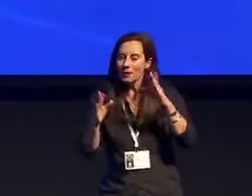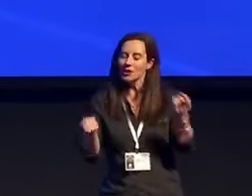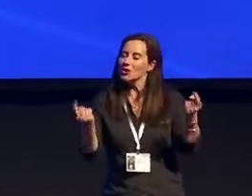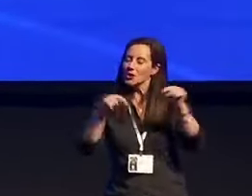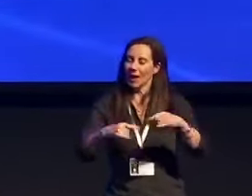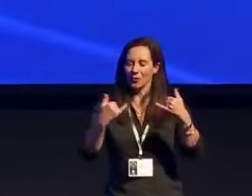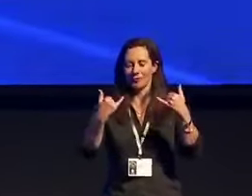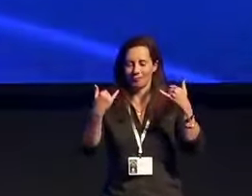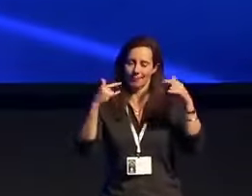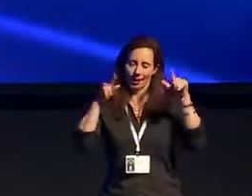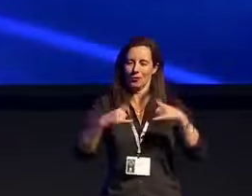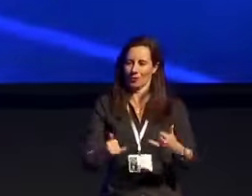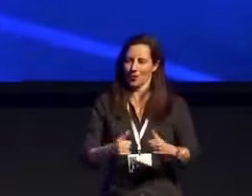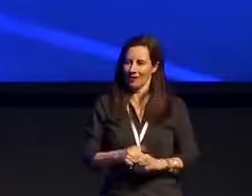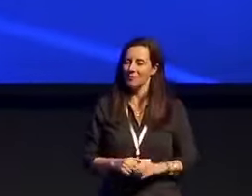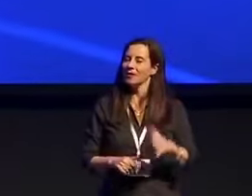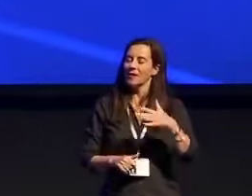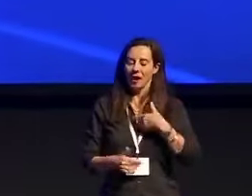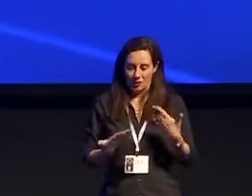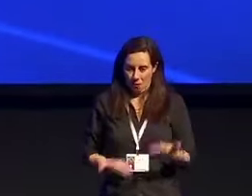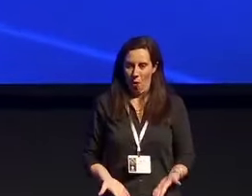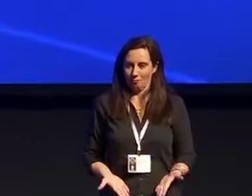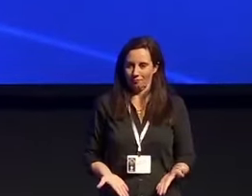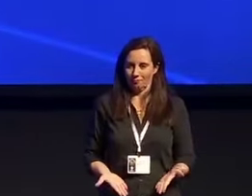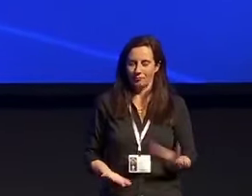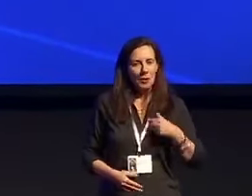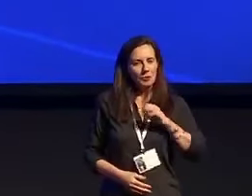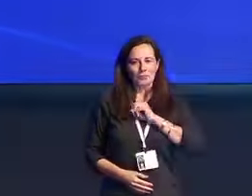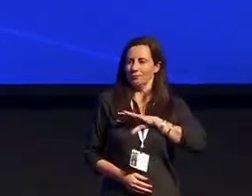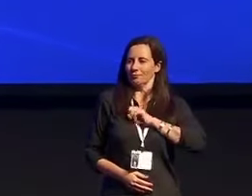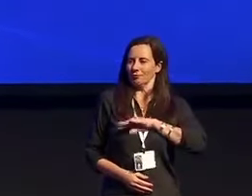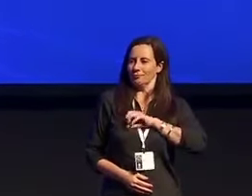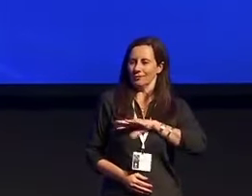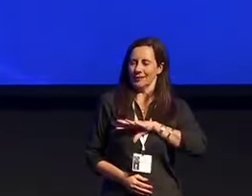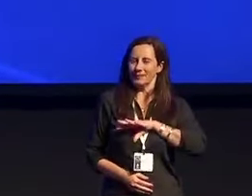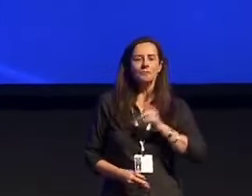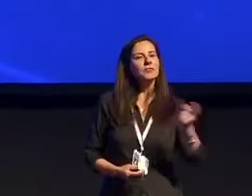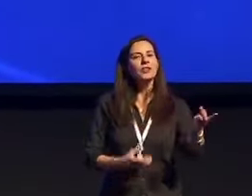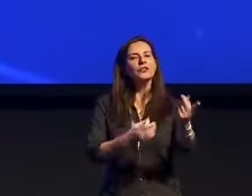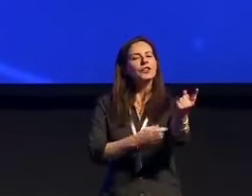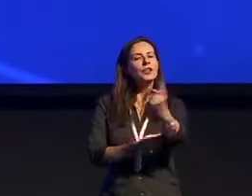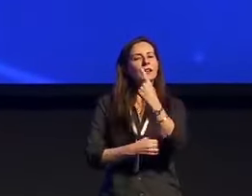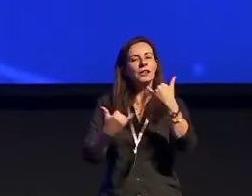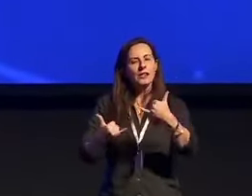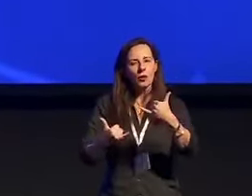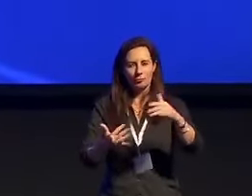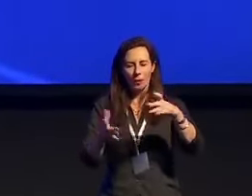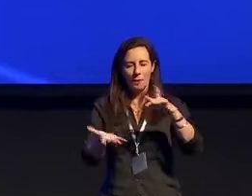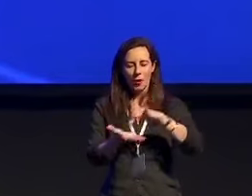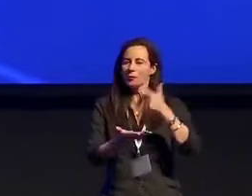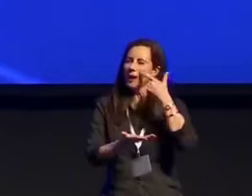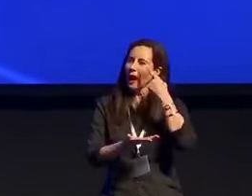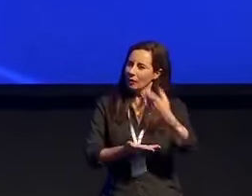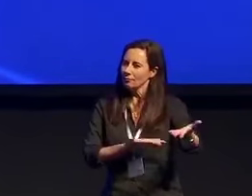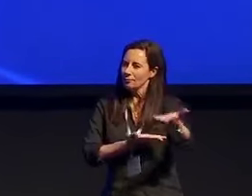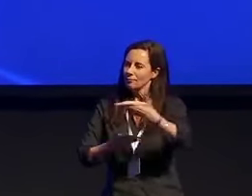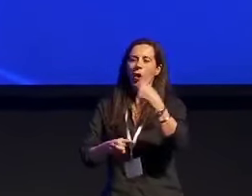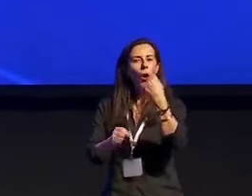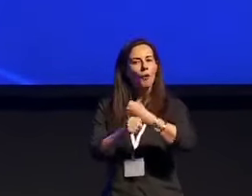שהגענו לרגע הזה. אני עומדת לפניכם נפעמת. כשנכנסתם היום לאבניו, קיבלו את